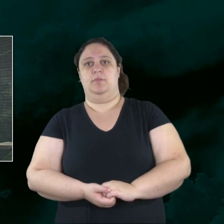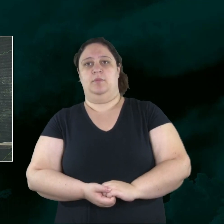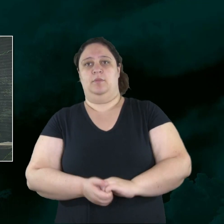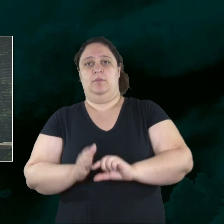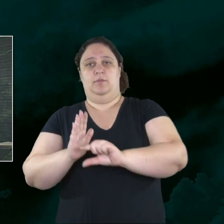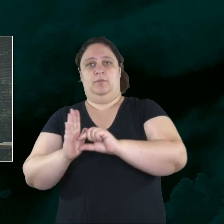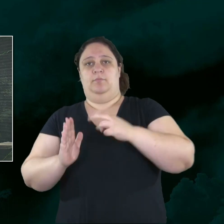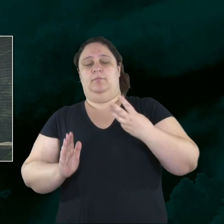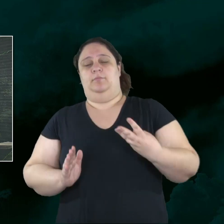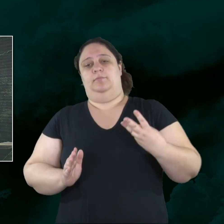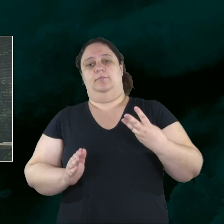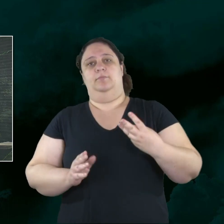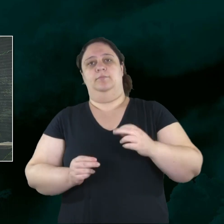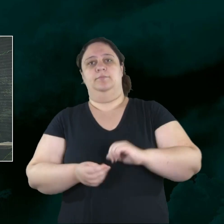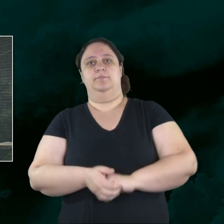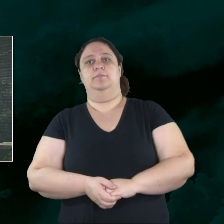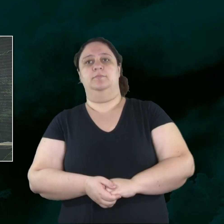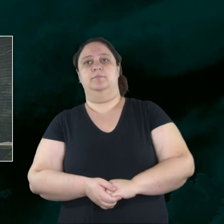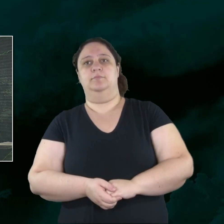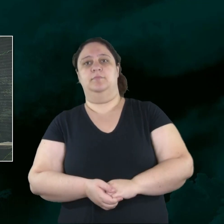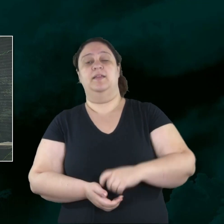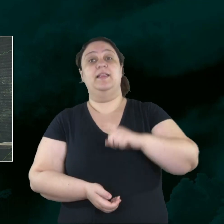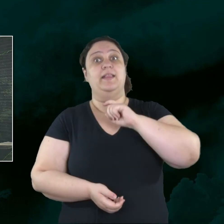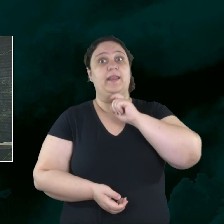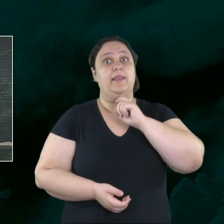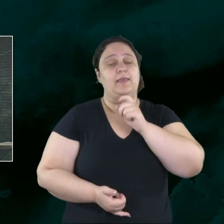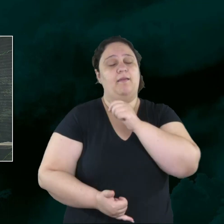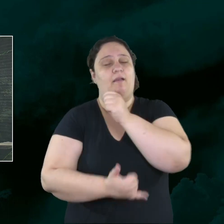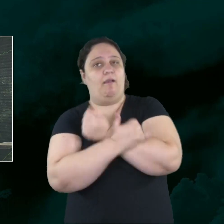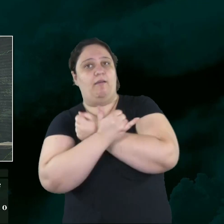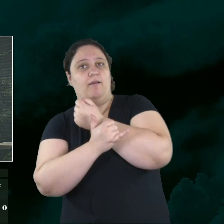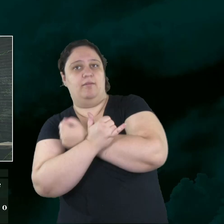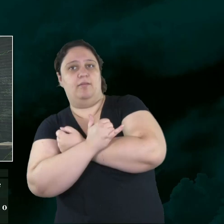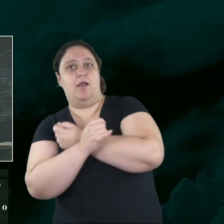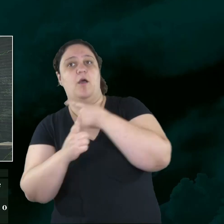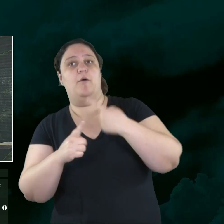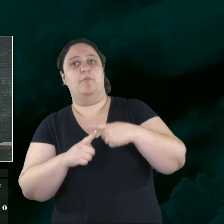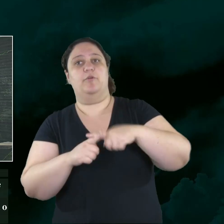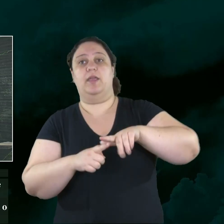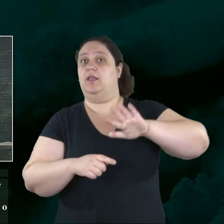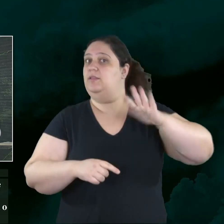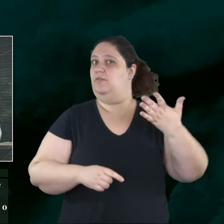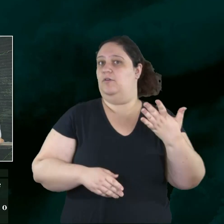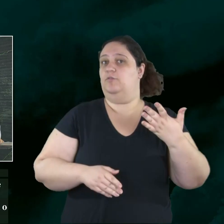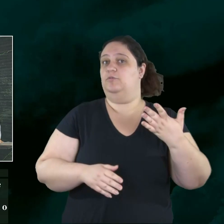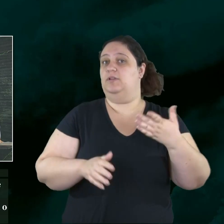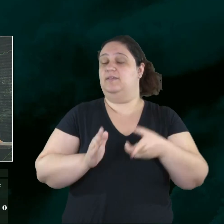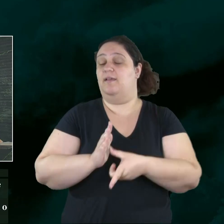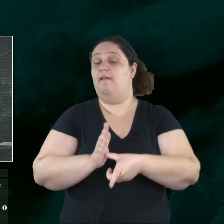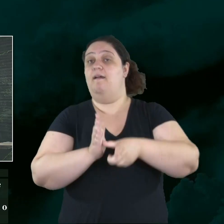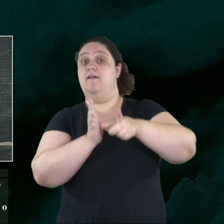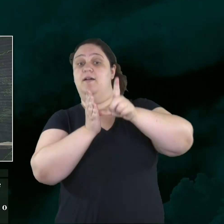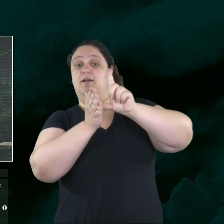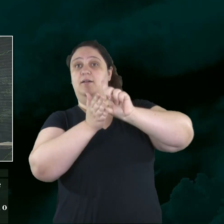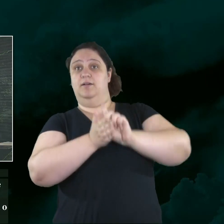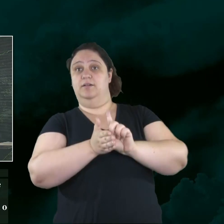versículo 3, ninguém de modo nenhum vos engane, porque isto não acontecerá sem que primeiro venha